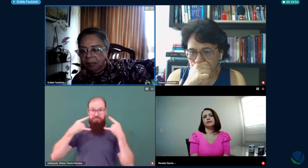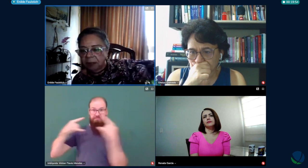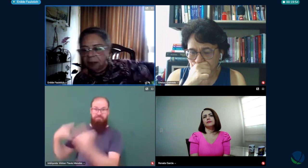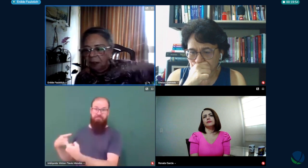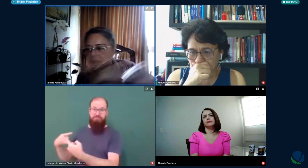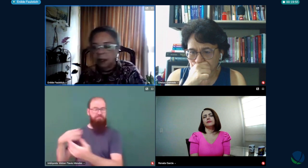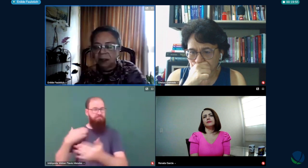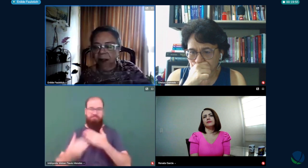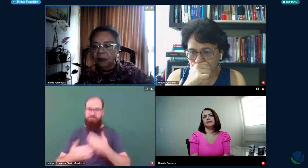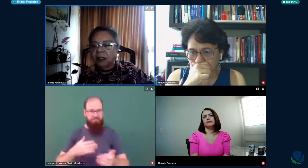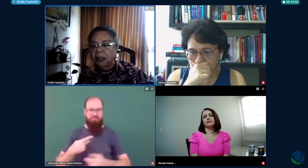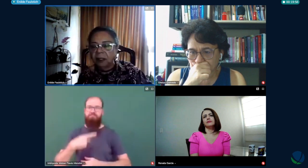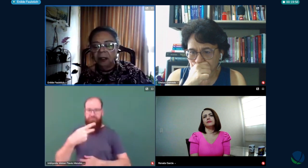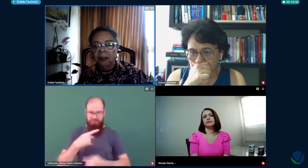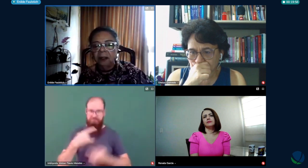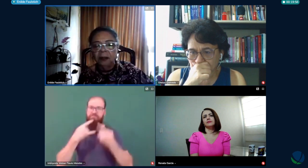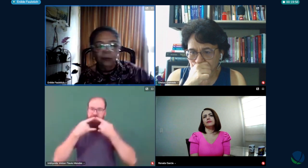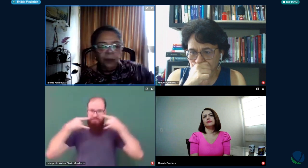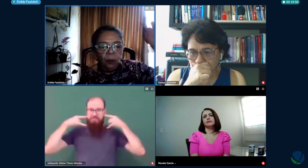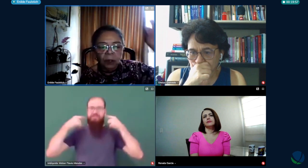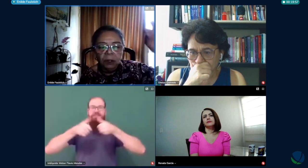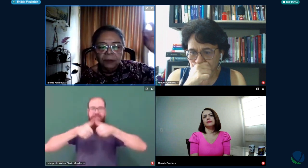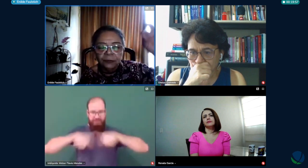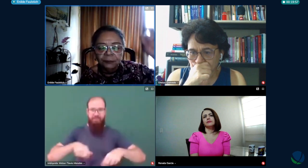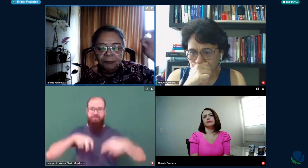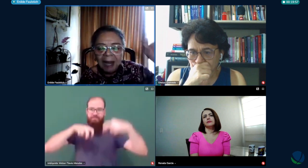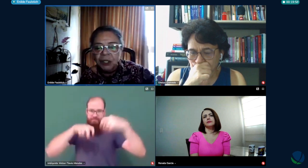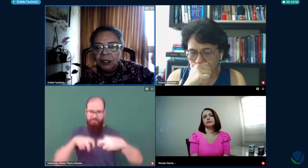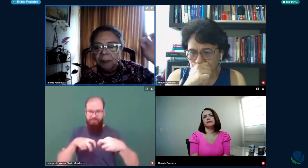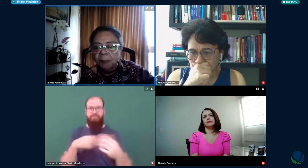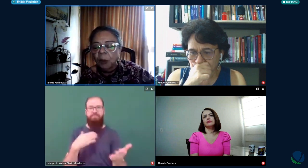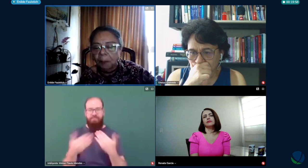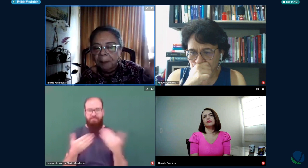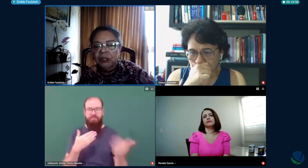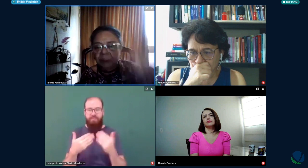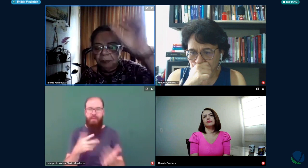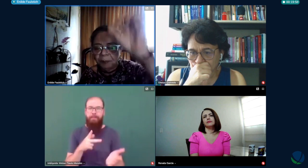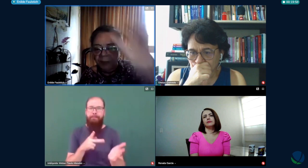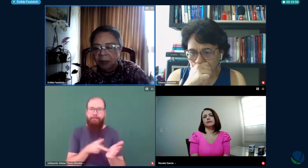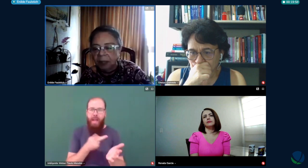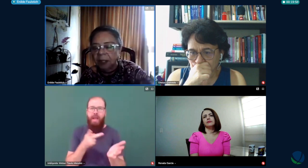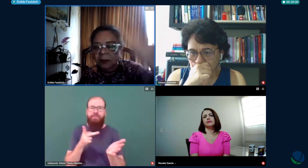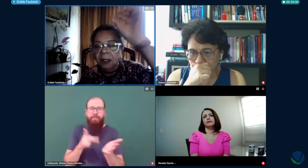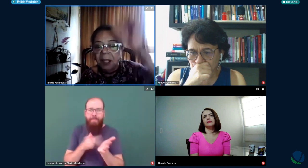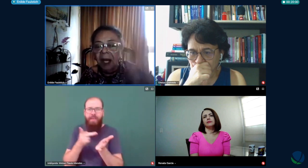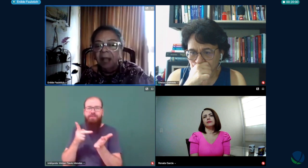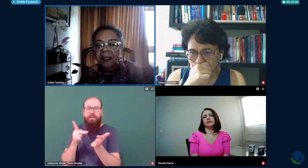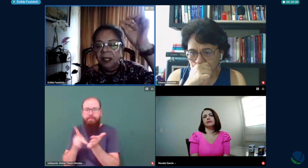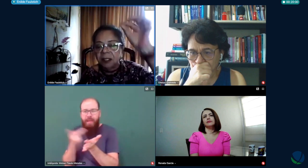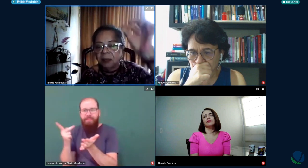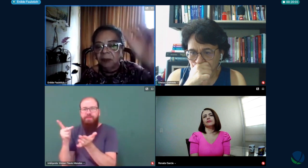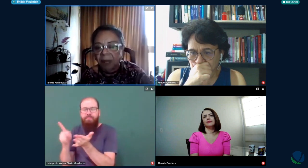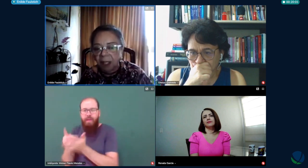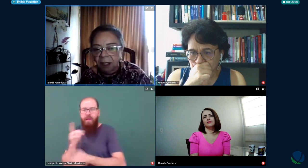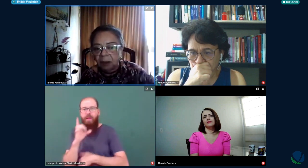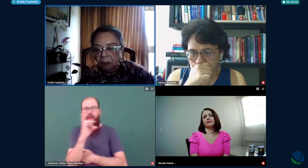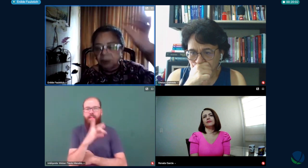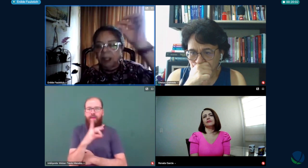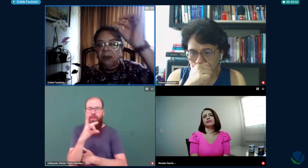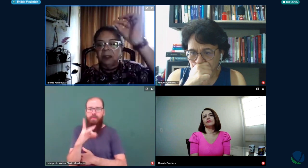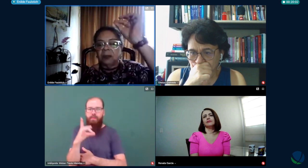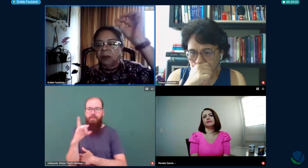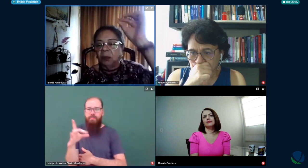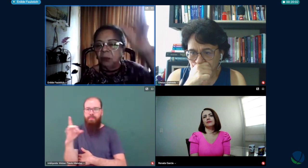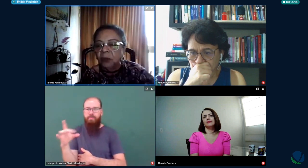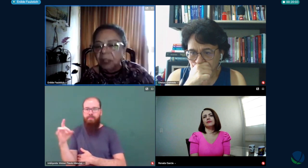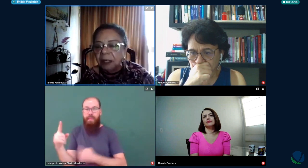e ela de máscara. Sentamos aqui, viu página por página. E está aí. As ideias são dela. Eu não